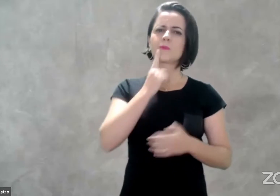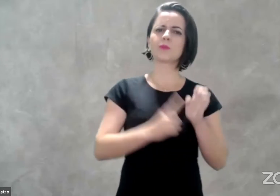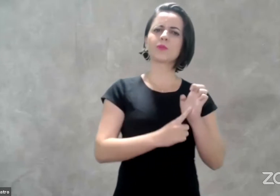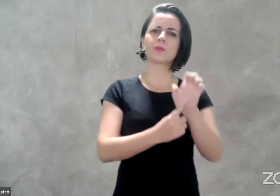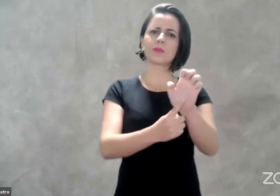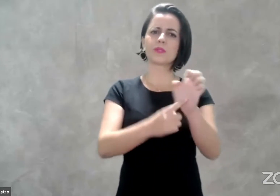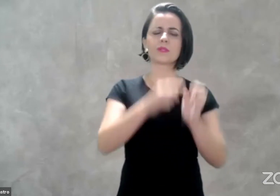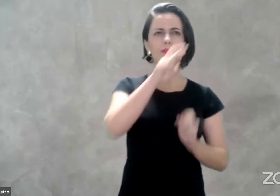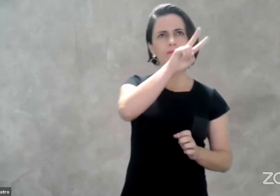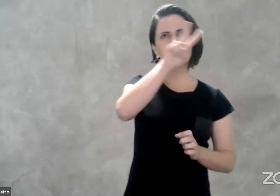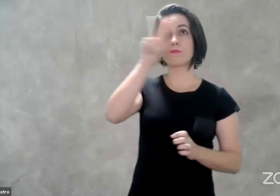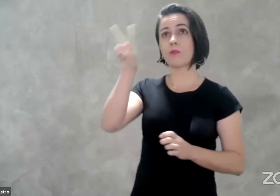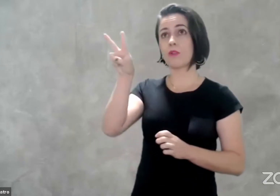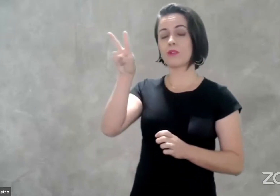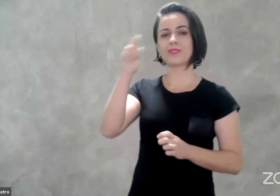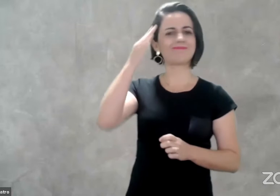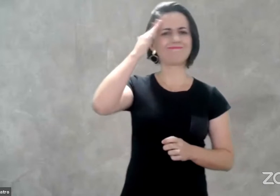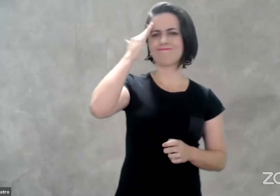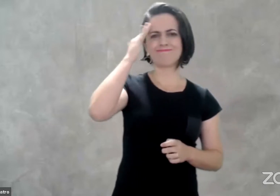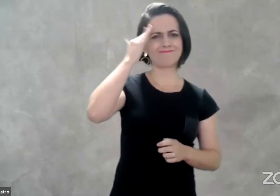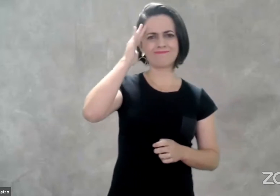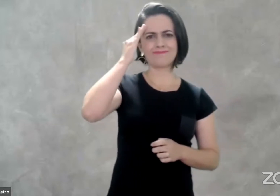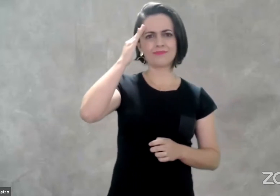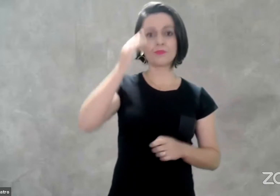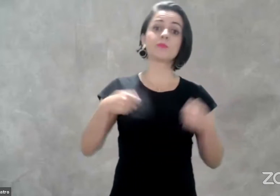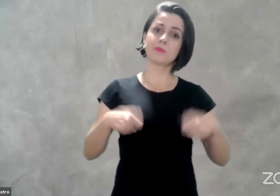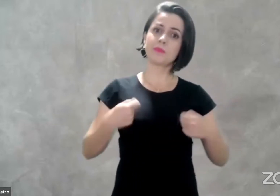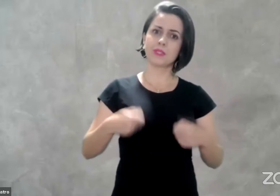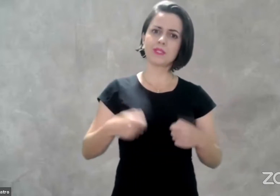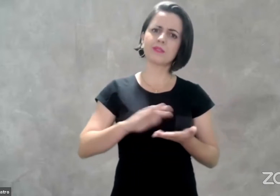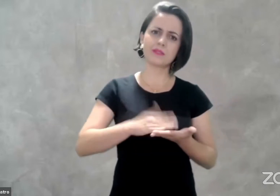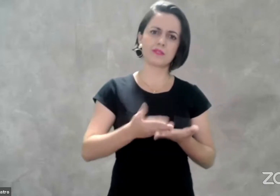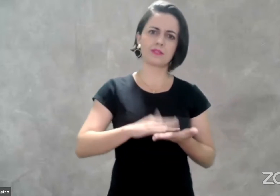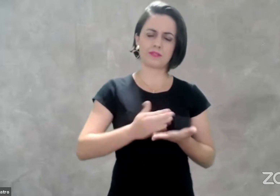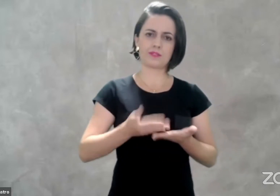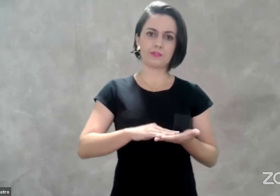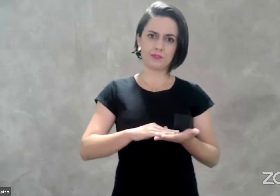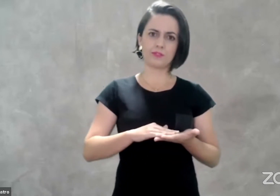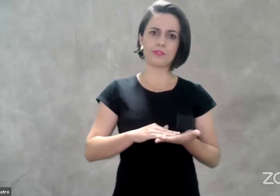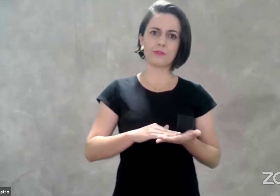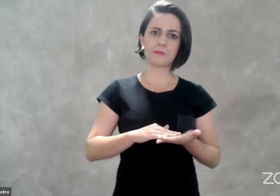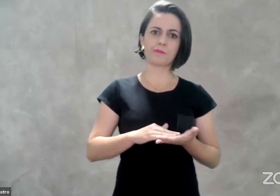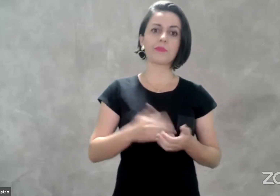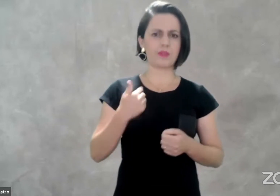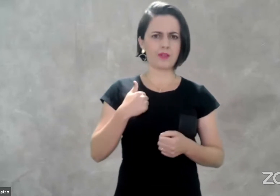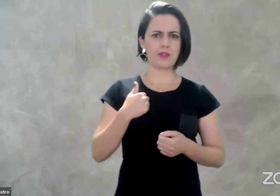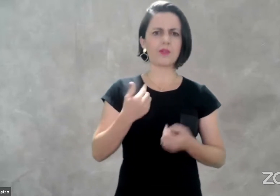que também conhecia pessoas que tinham contato com os surdos, mas não tinha muito interesse em aprender, às vezes até fugia deles. Até que um dia,